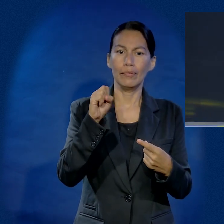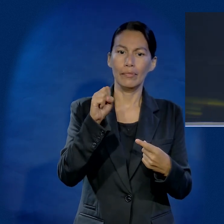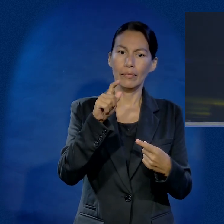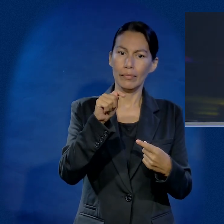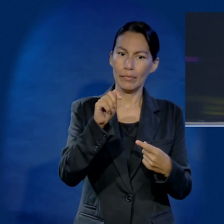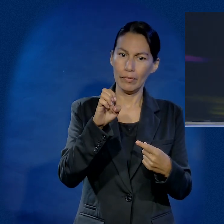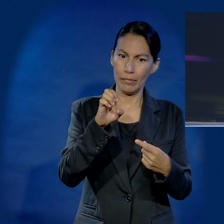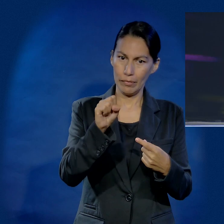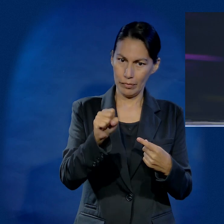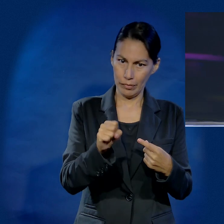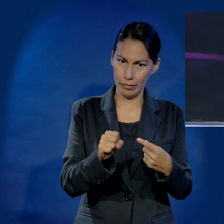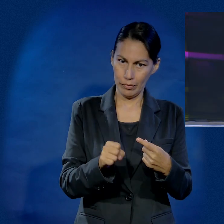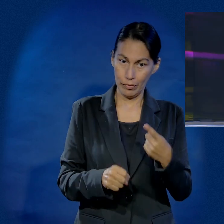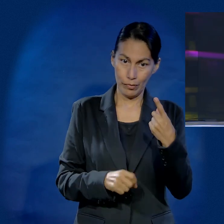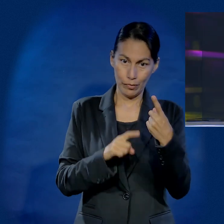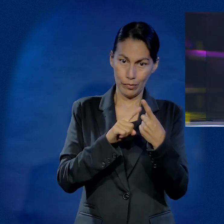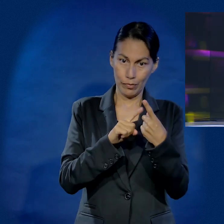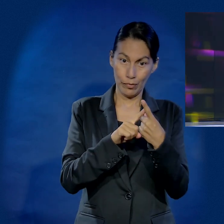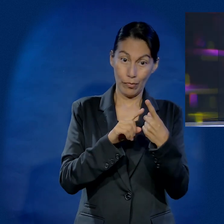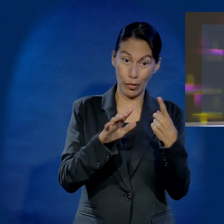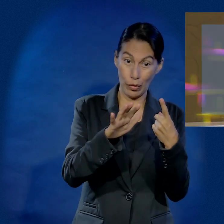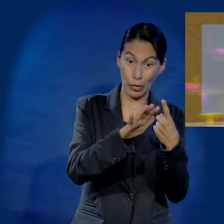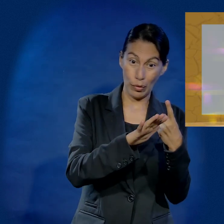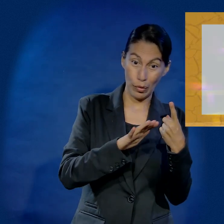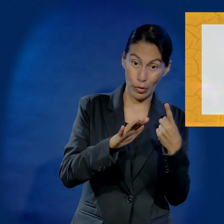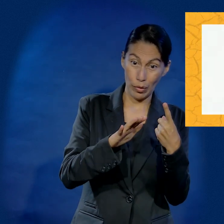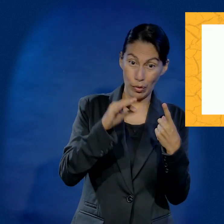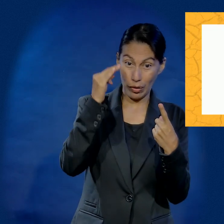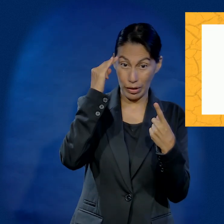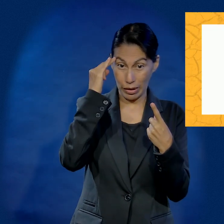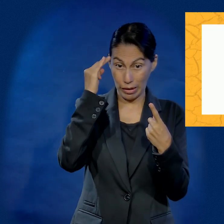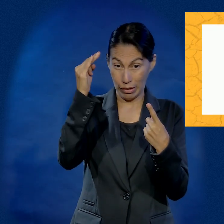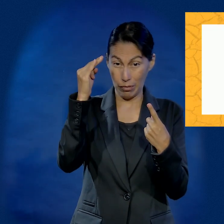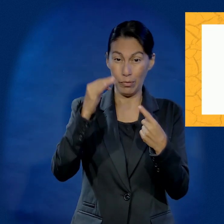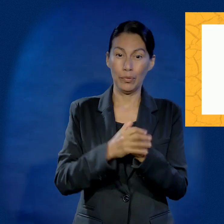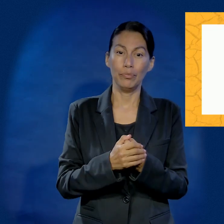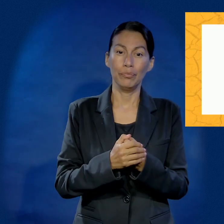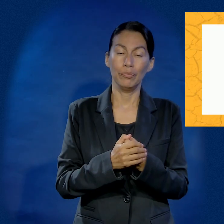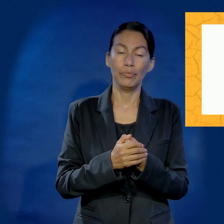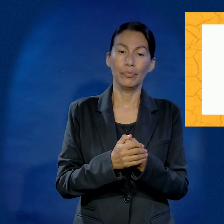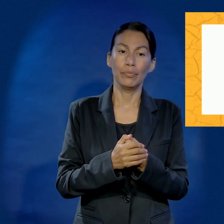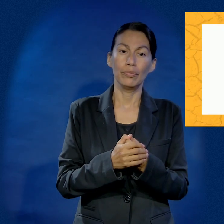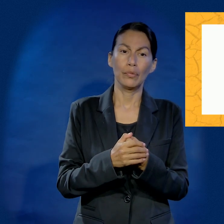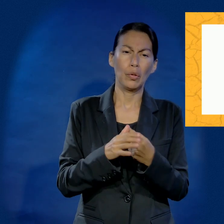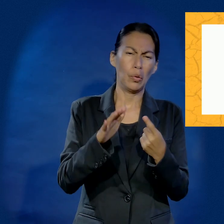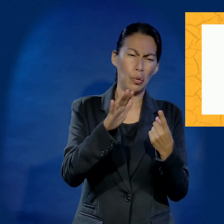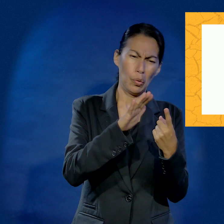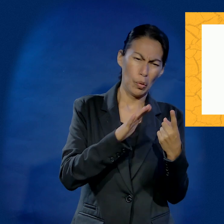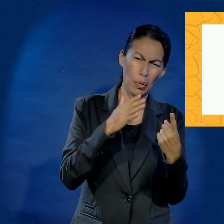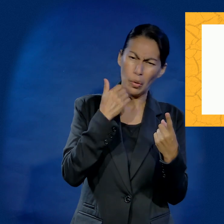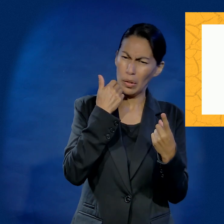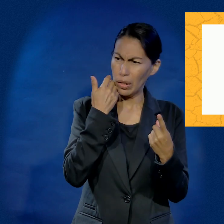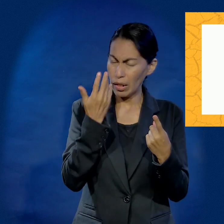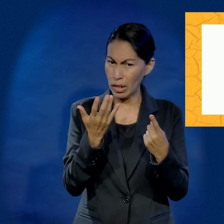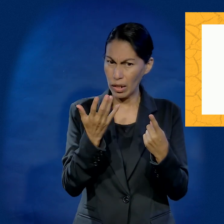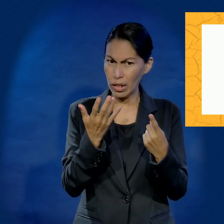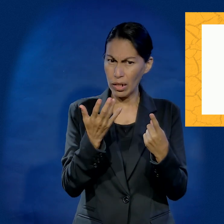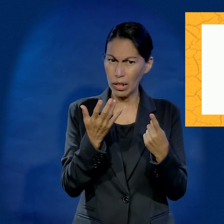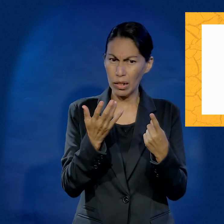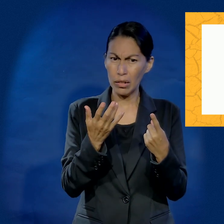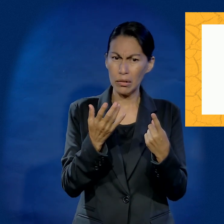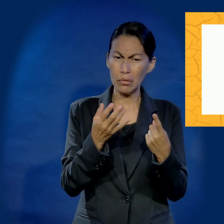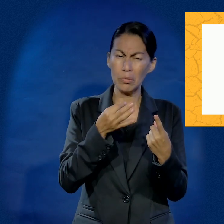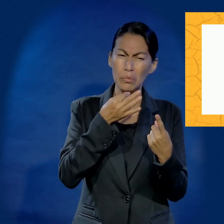capítulo 3, verso 1 en adelante. Todo tiene su tiempo, todo lo que se quiere debajo del cielo tiene una hora.